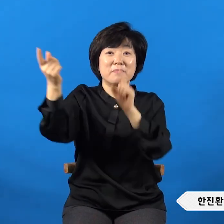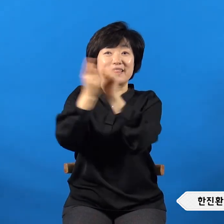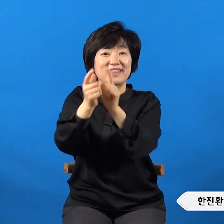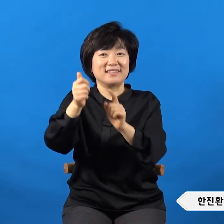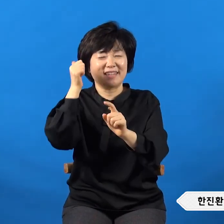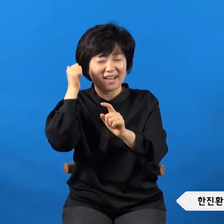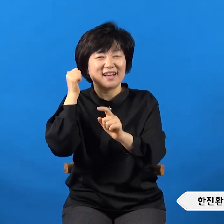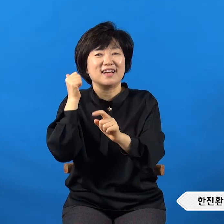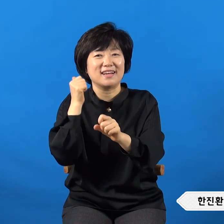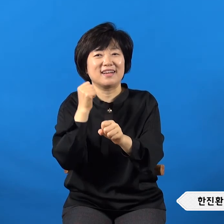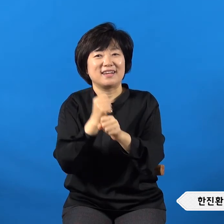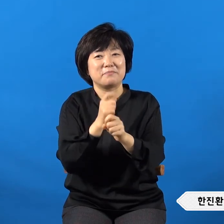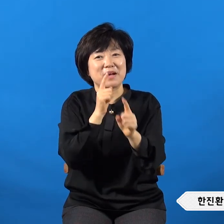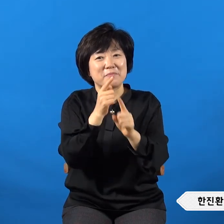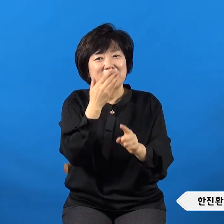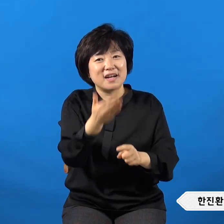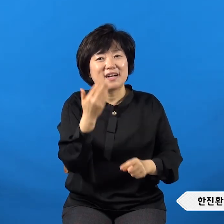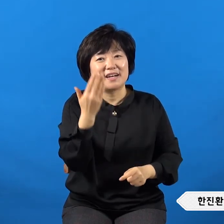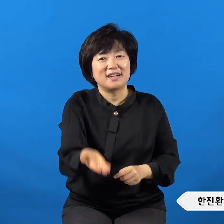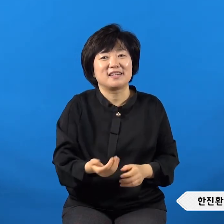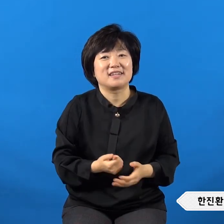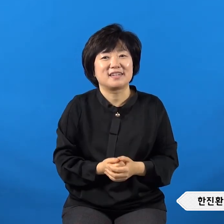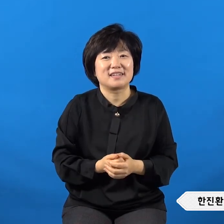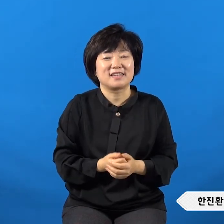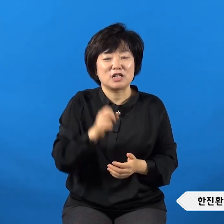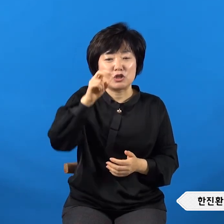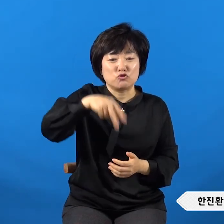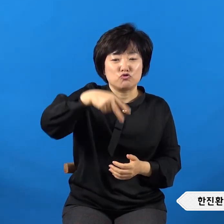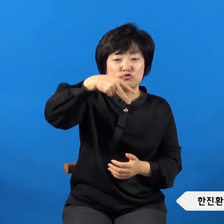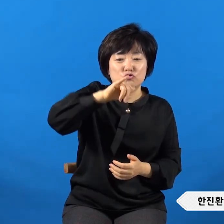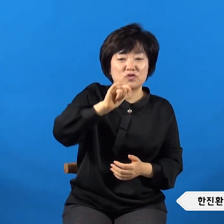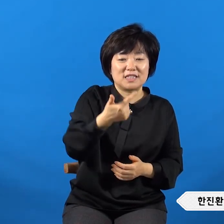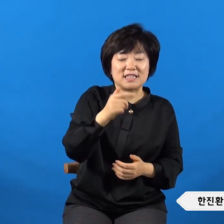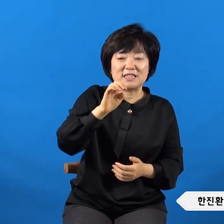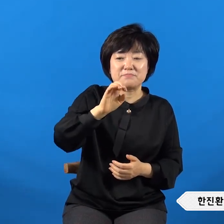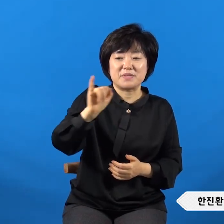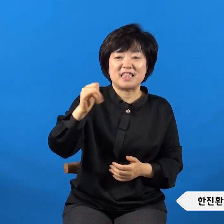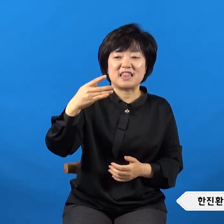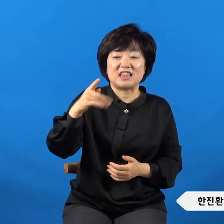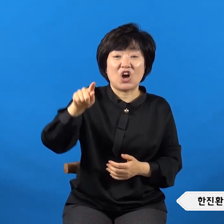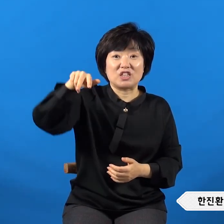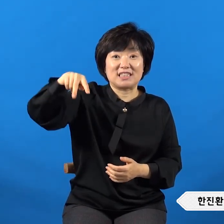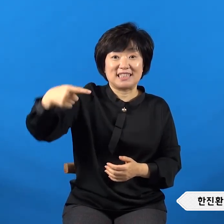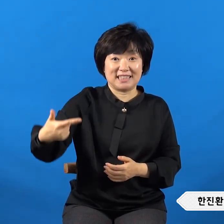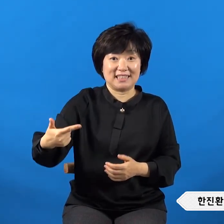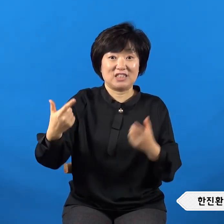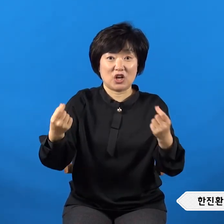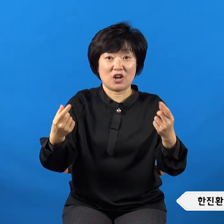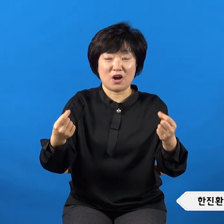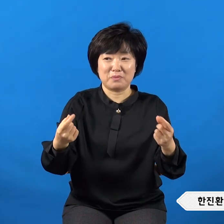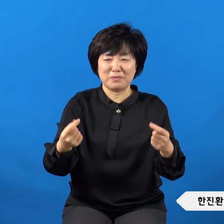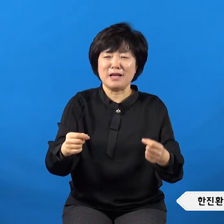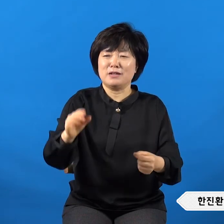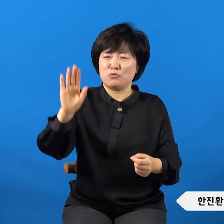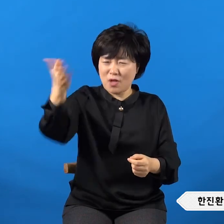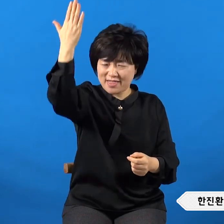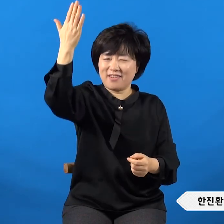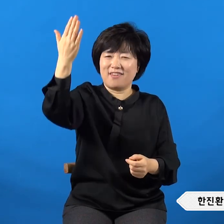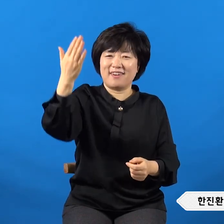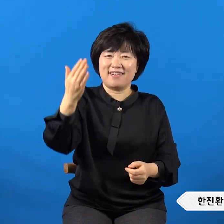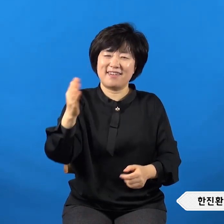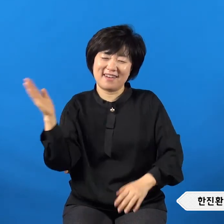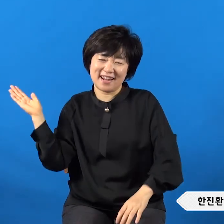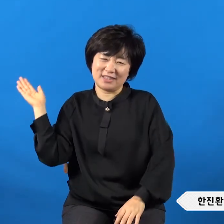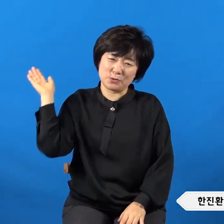봅시다 하고 가실 수가 있으십니까? 유진 피터슨처럼 됐다고? 좋아,